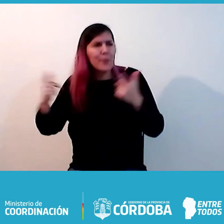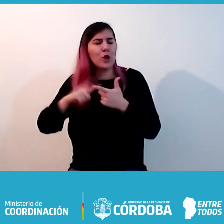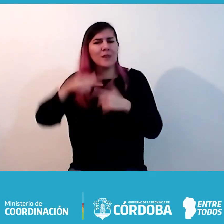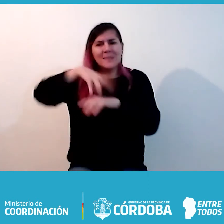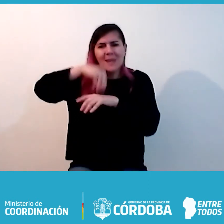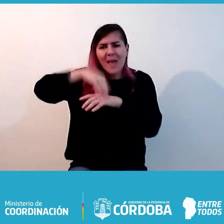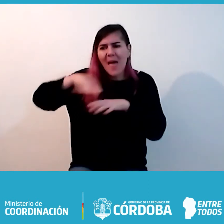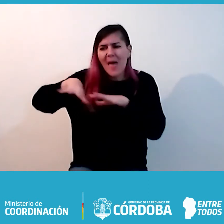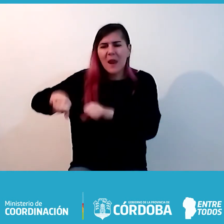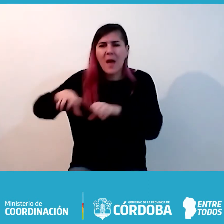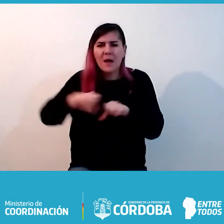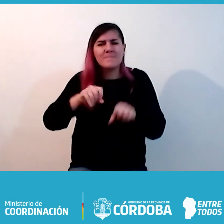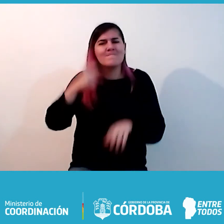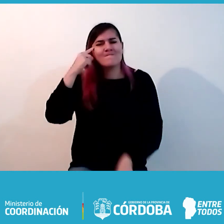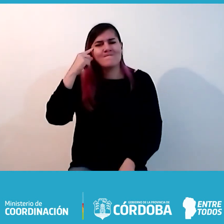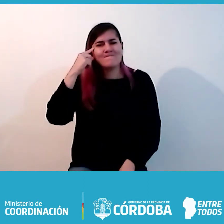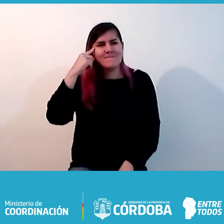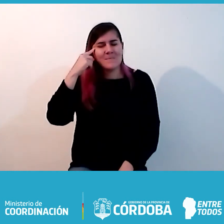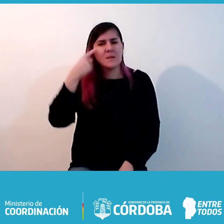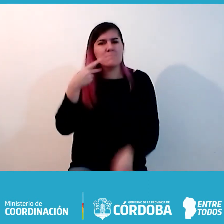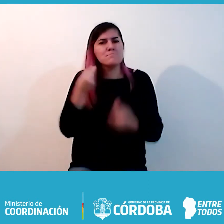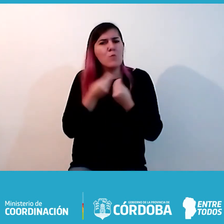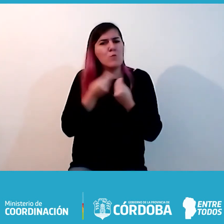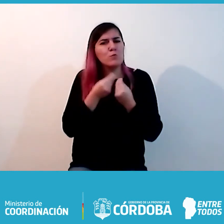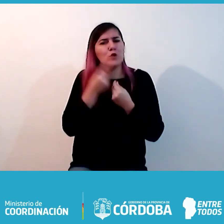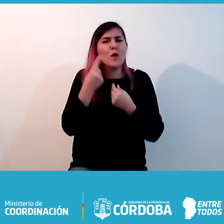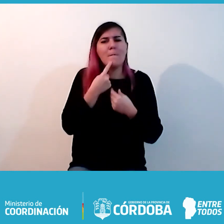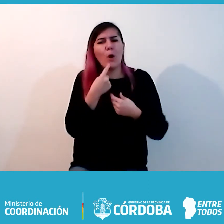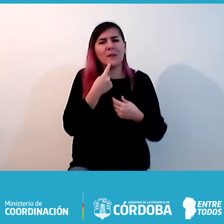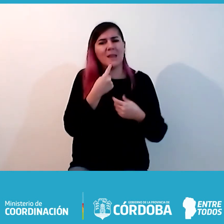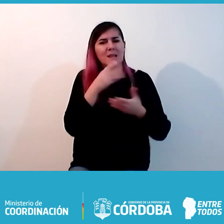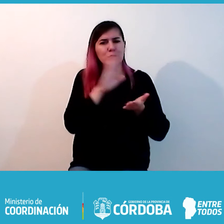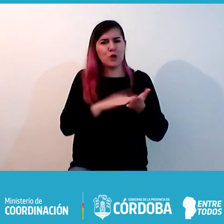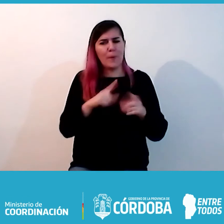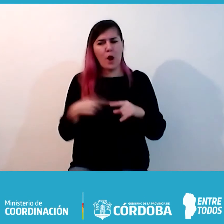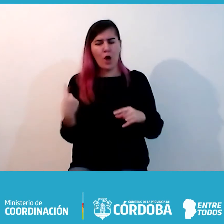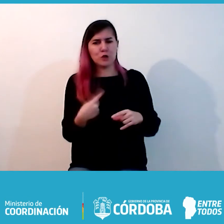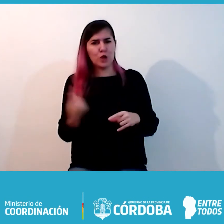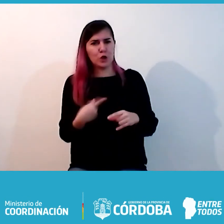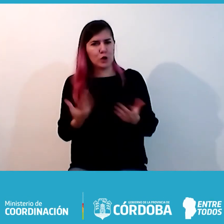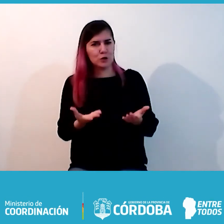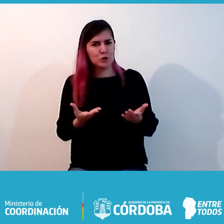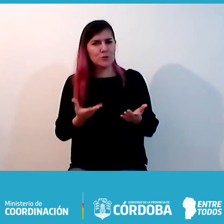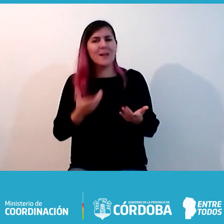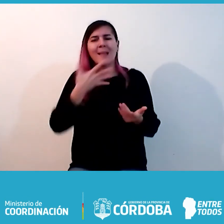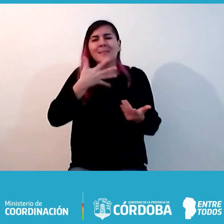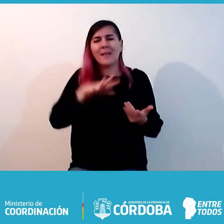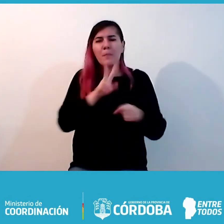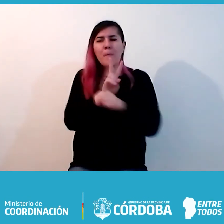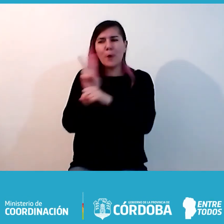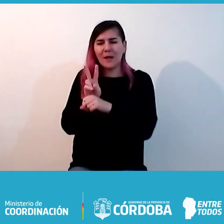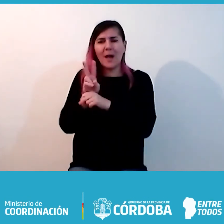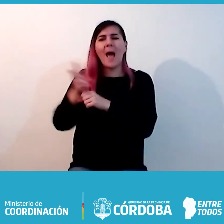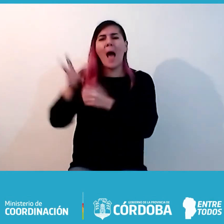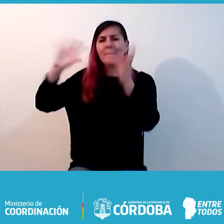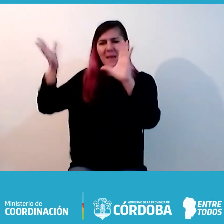Está hipotetizando, dice, tal como muchas veces hipotetizan sobre nosotros, resalta. Entendemos que hay que proteger el ambiente,